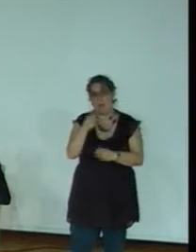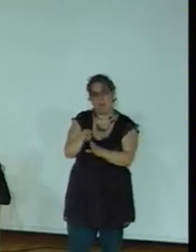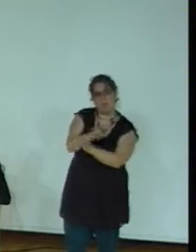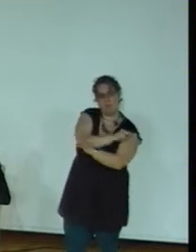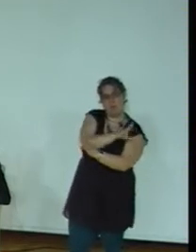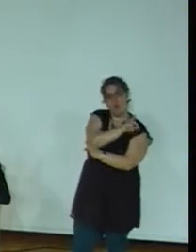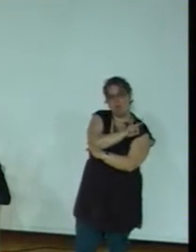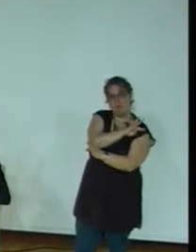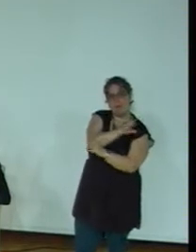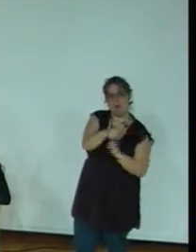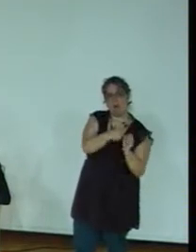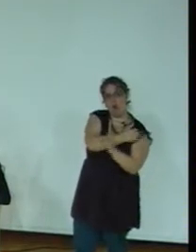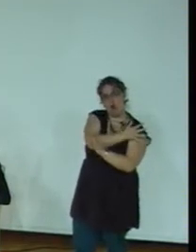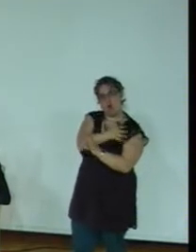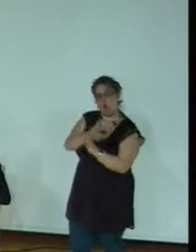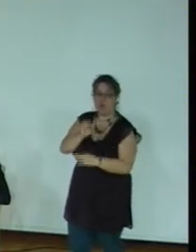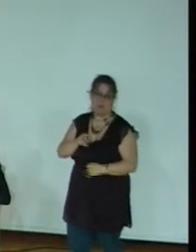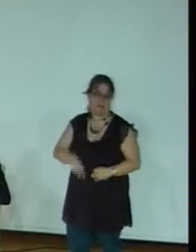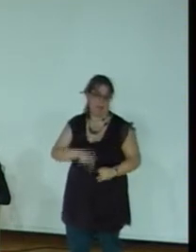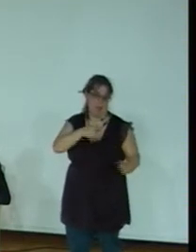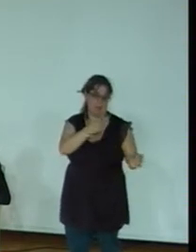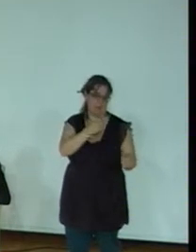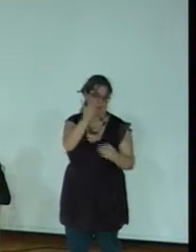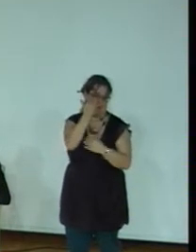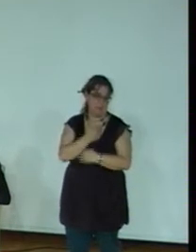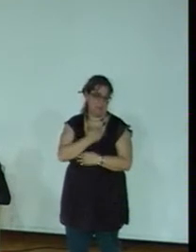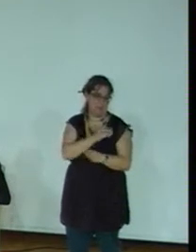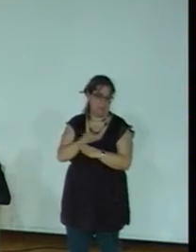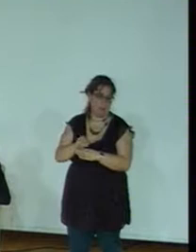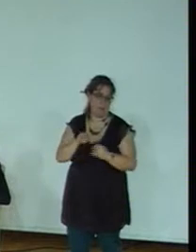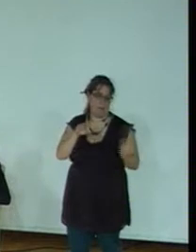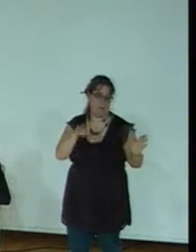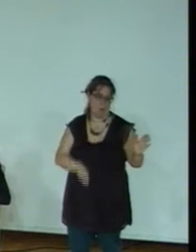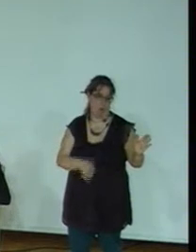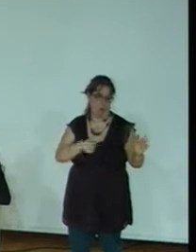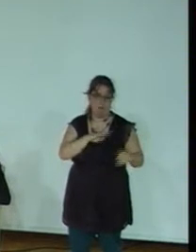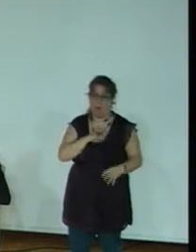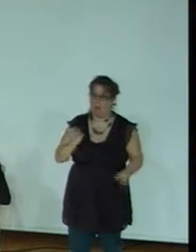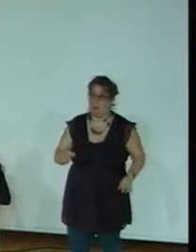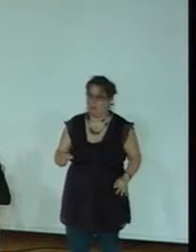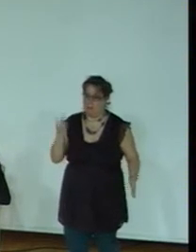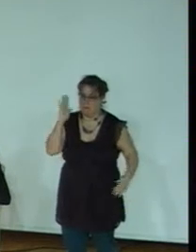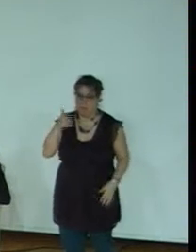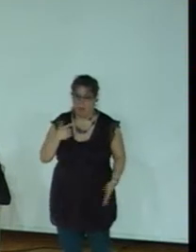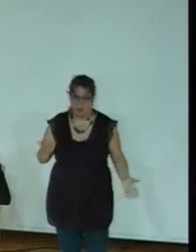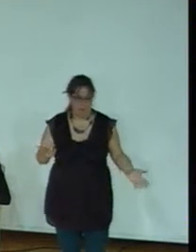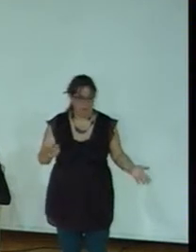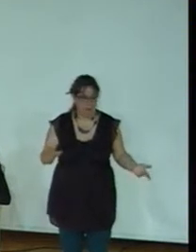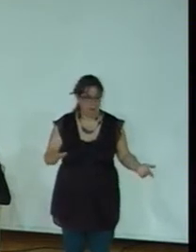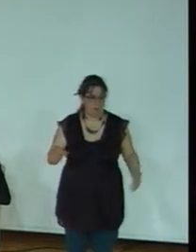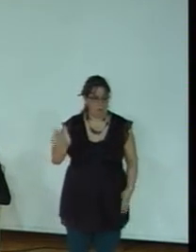a perdu, c'est clair. On a perdu parce que, pour les raisons que j'ai dit, c'est bien plus facile de surveiller et de traquer les